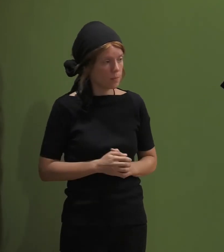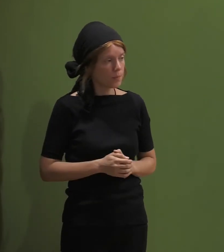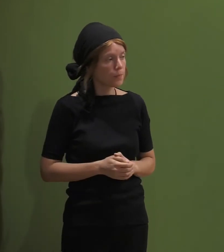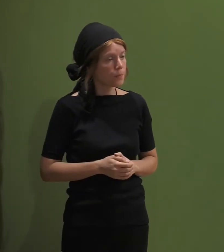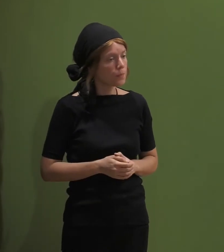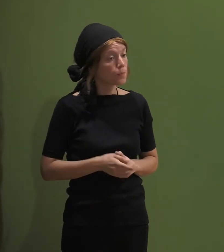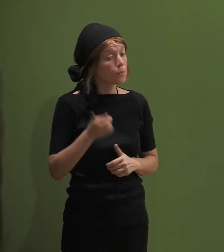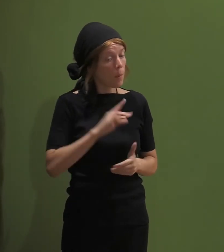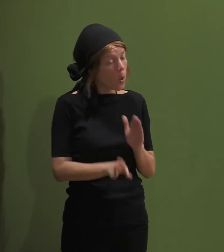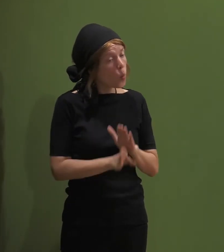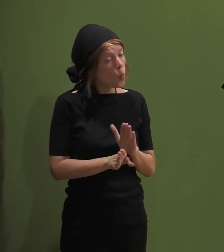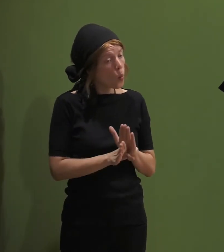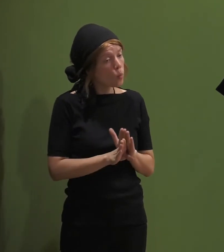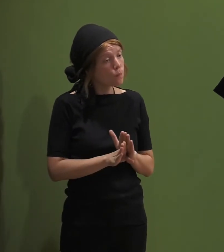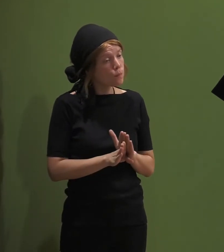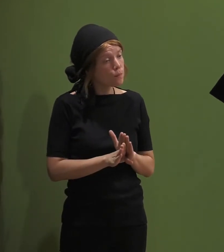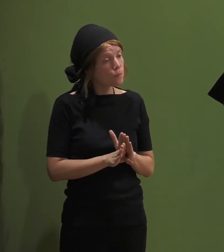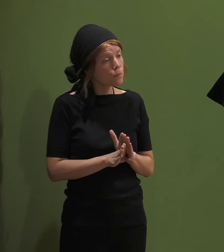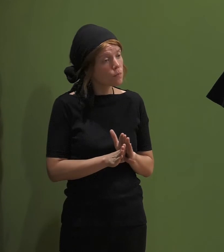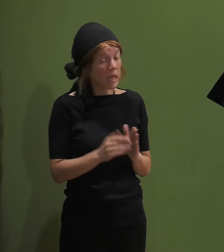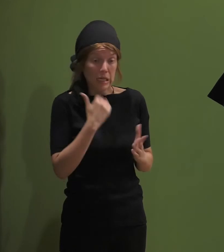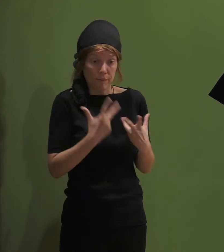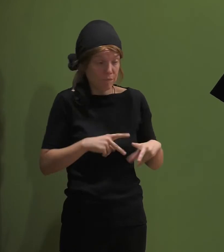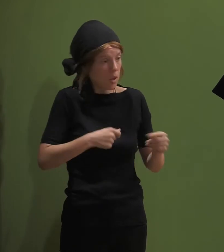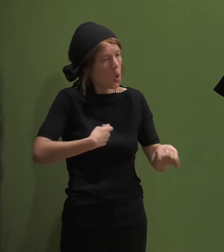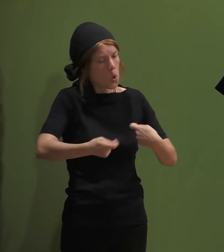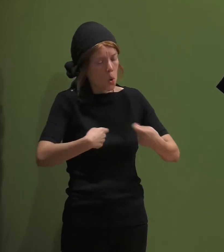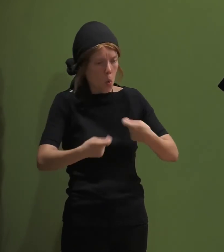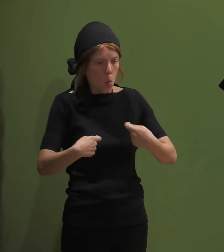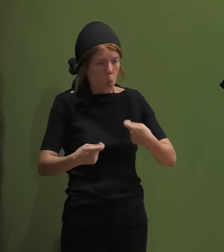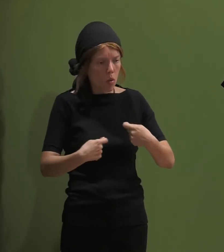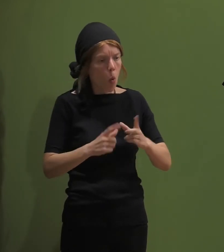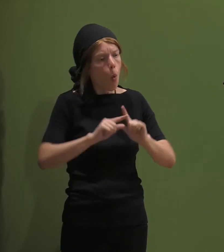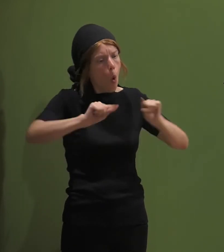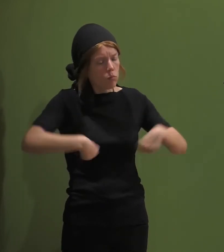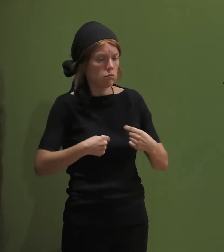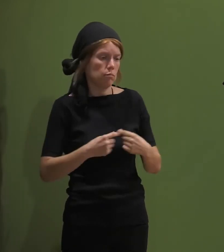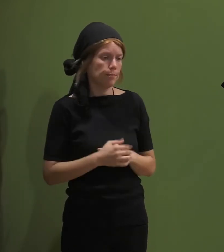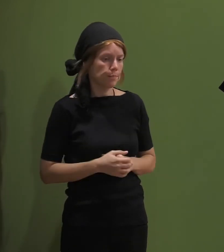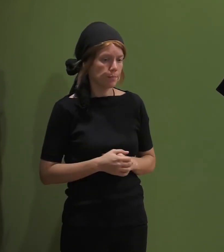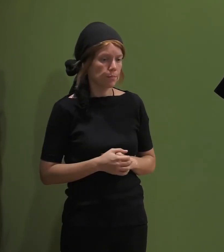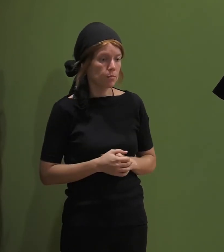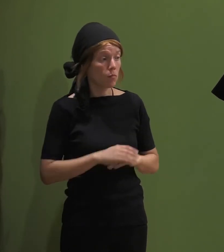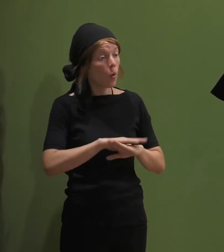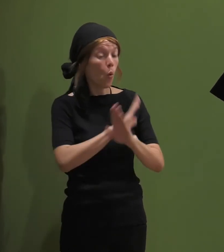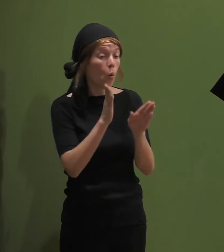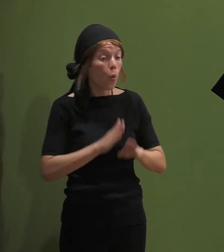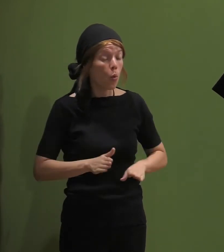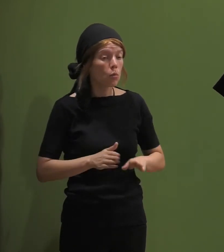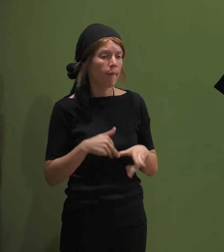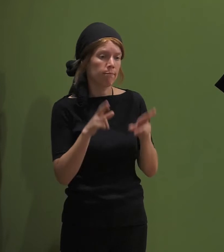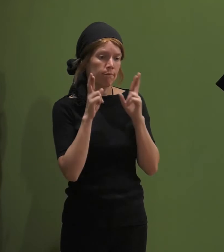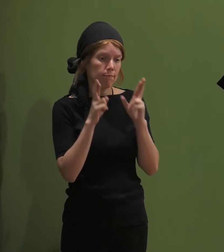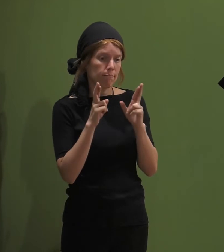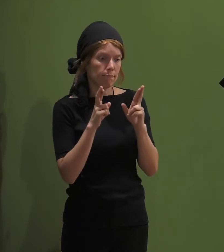y continuar y prácticamente finalizar las negociaciones de los respectivos convenios colectivos, cuya conclusión deseo